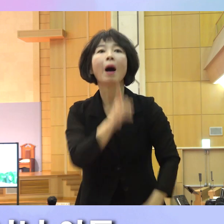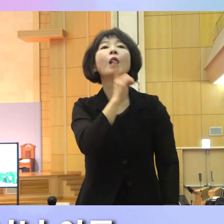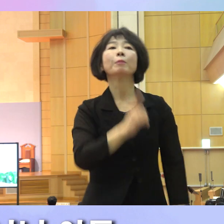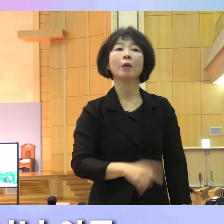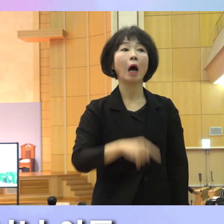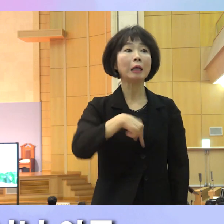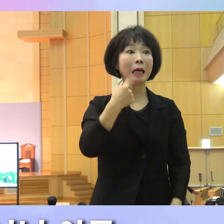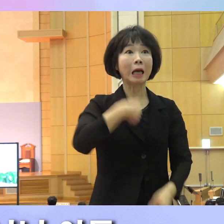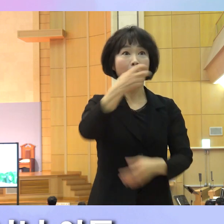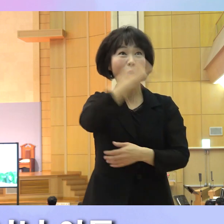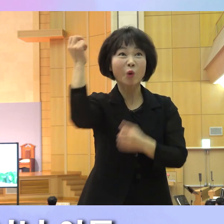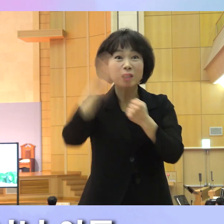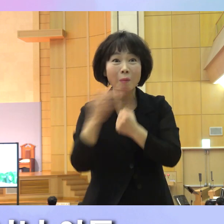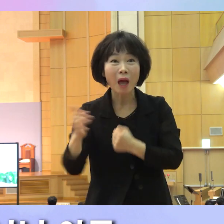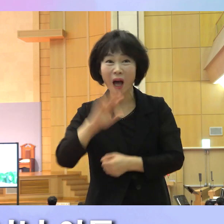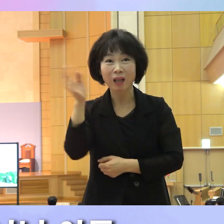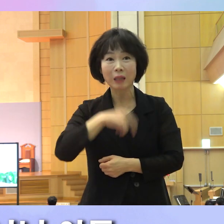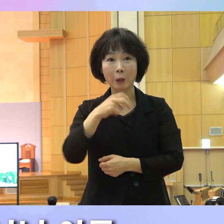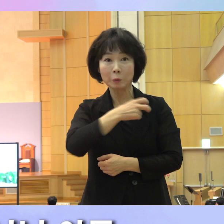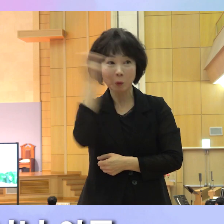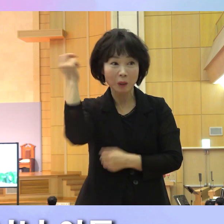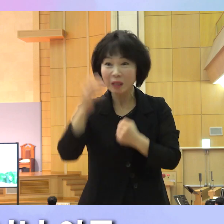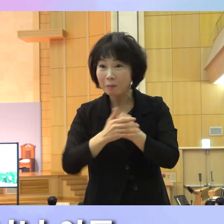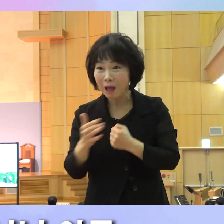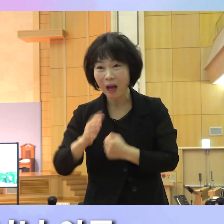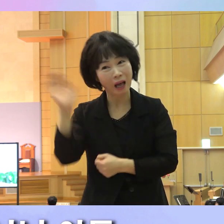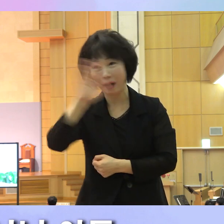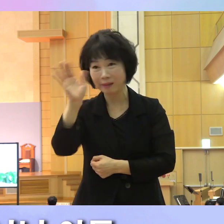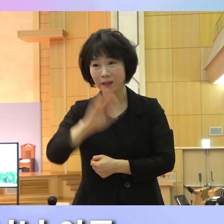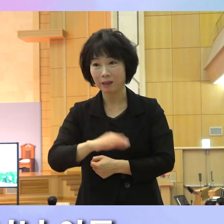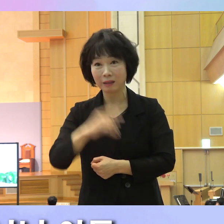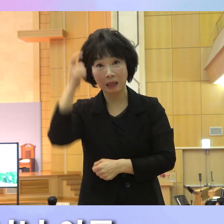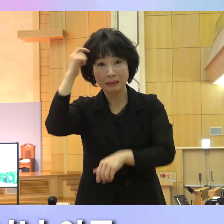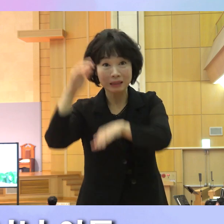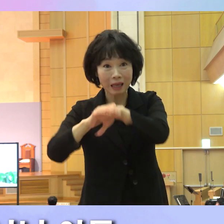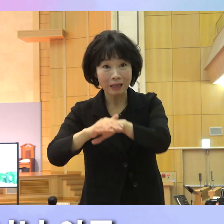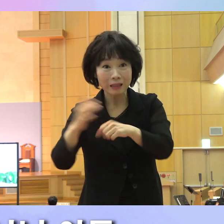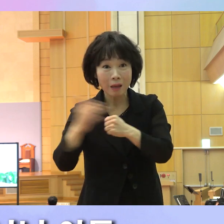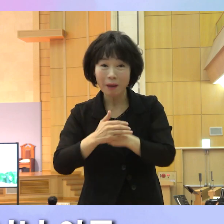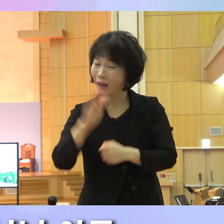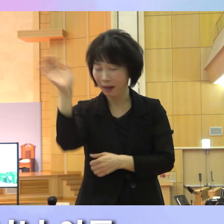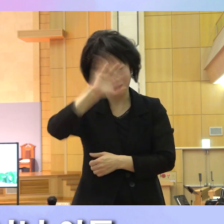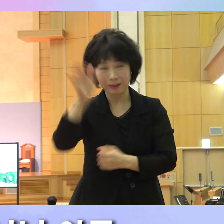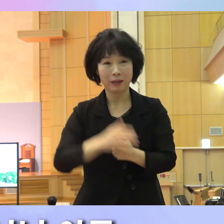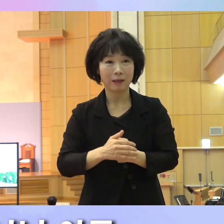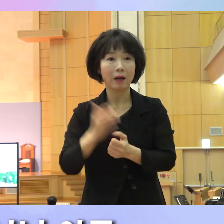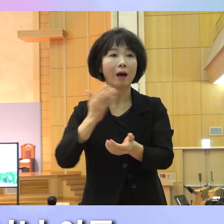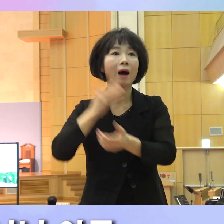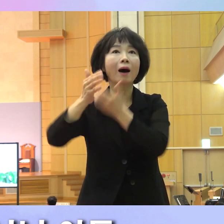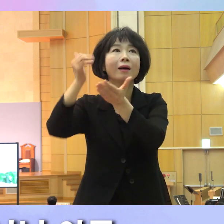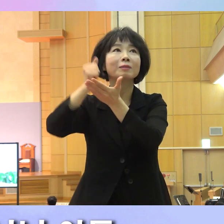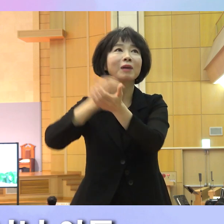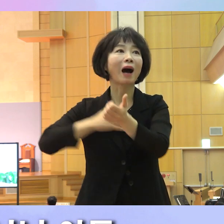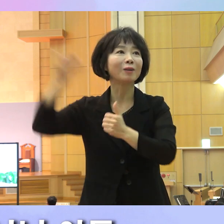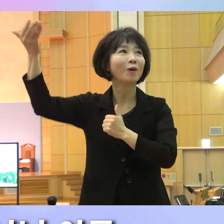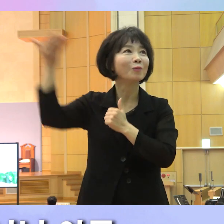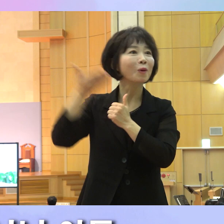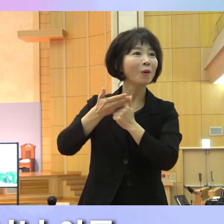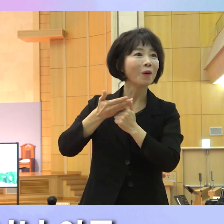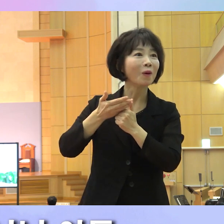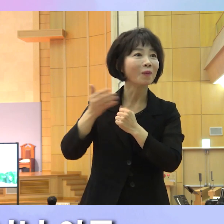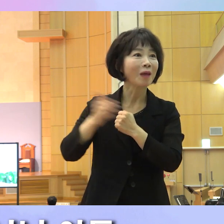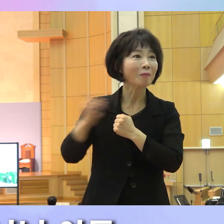알아? 내가, 하나님이 나에게 알려줬다는 걸 내가 모를 뿐이지 하나님이 알려줬기 때문에